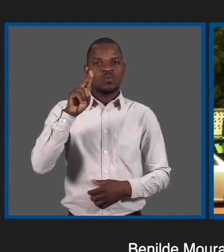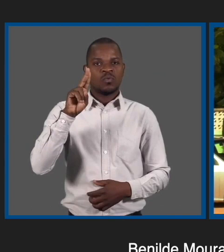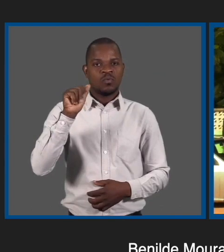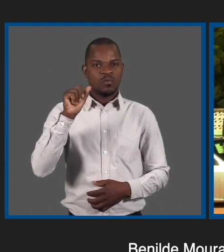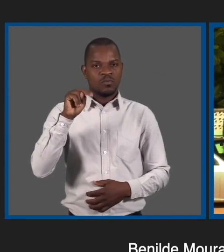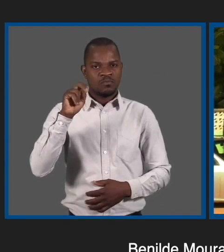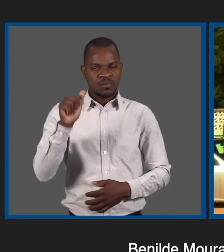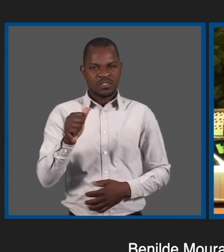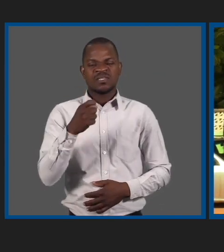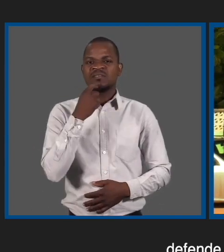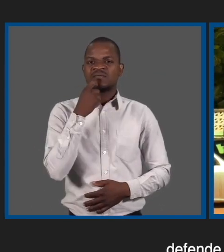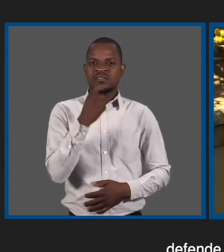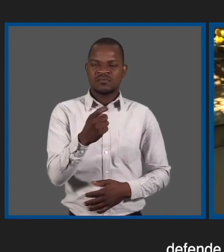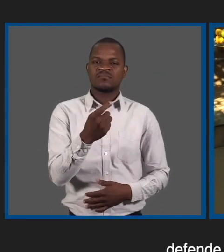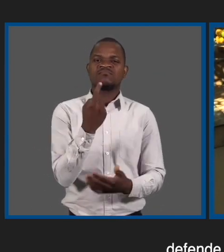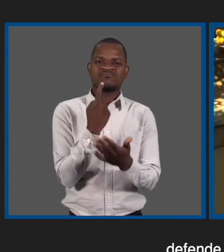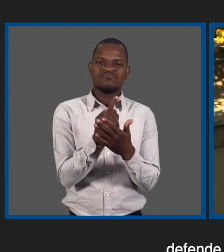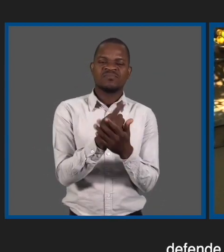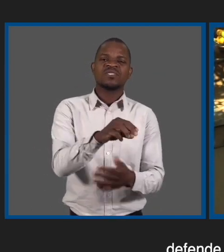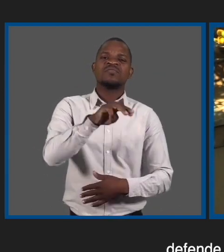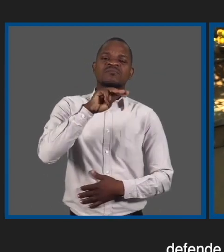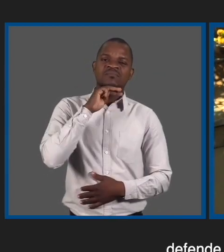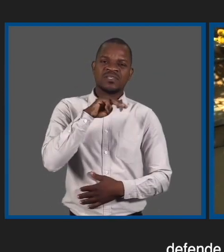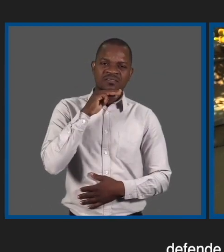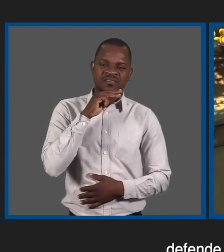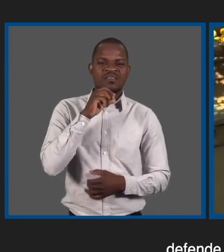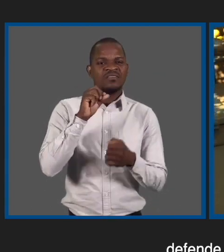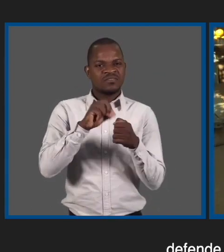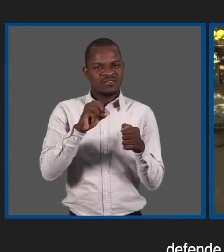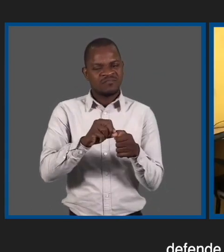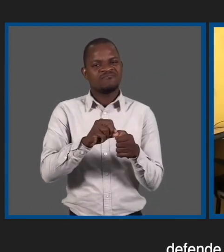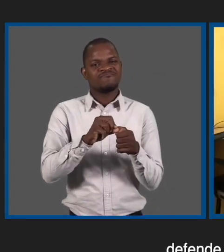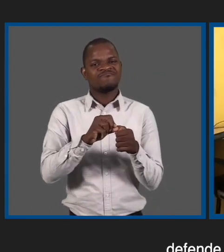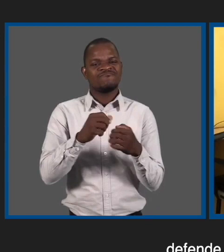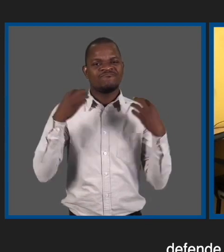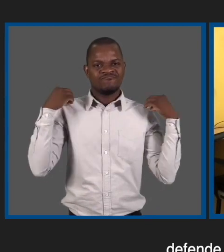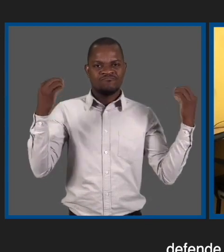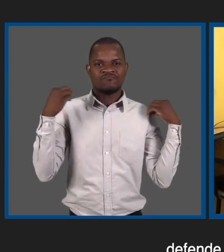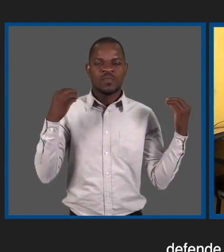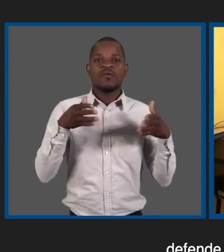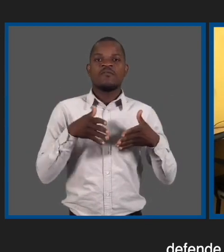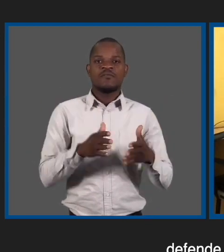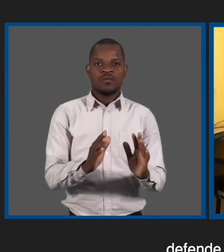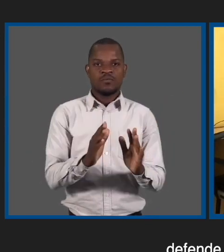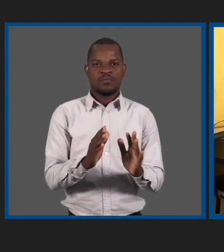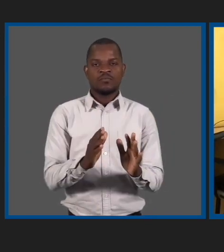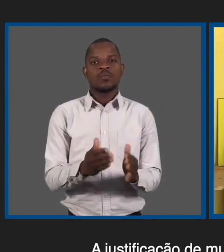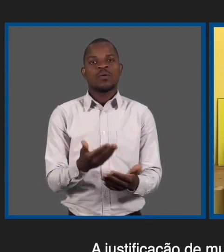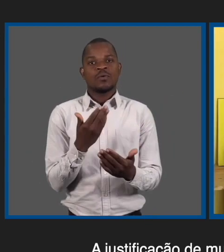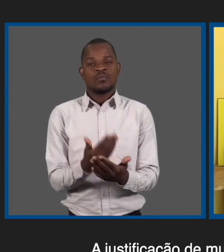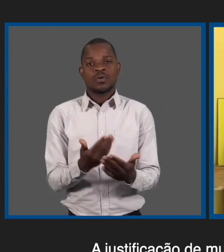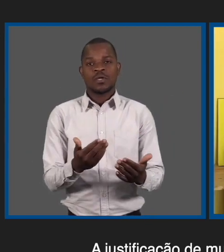Luana Semeia Sorrisos, defende que as mães devem continuar a exercitar suas crianças.